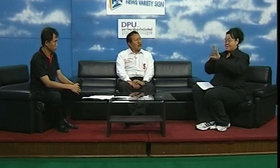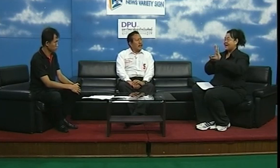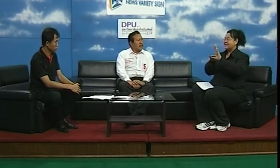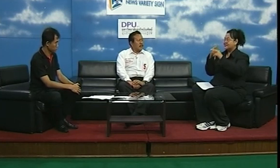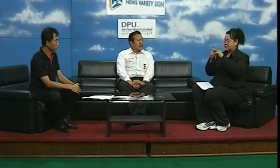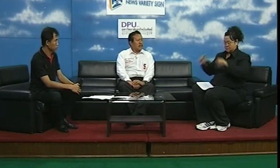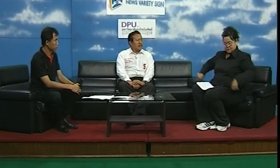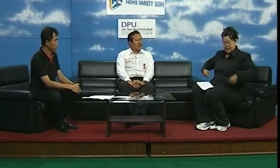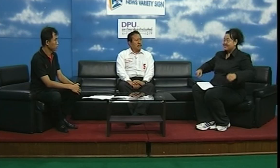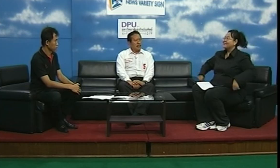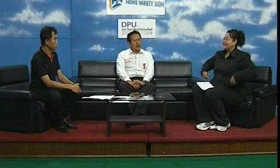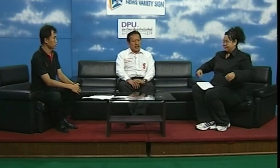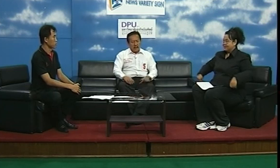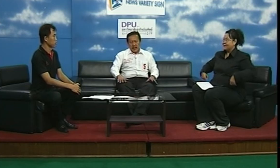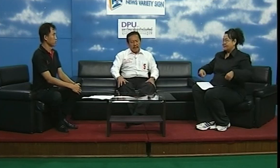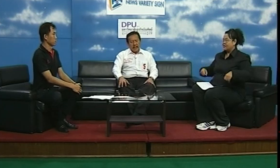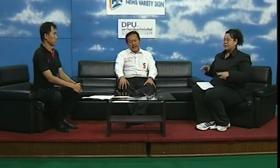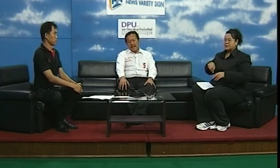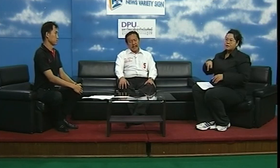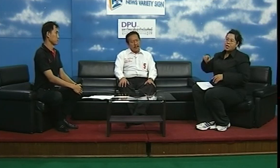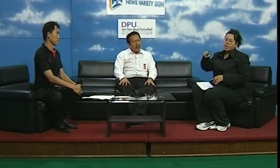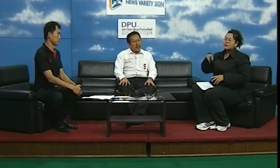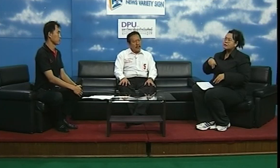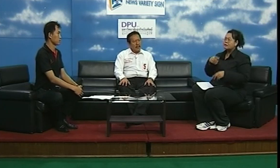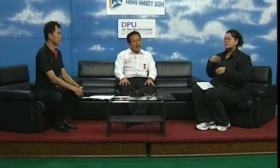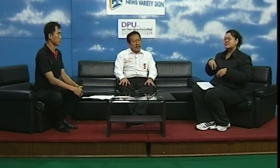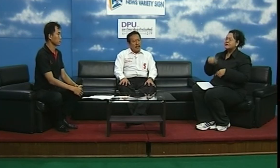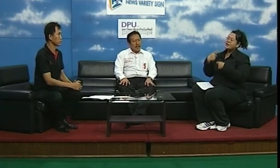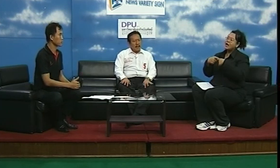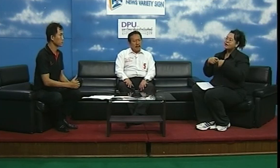นั่รถขิน เขาเดินไมได้สะดวก